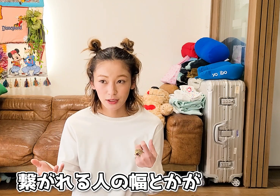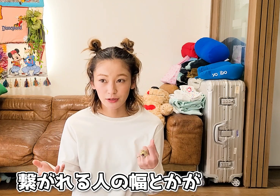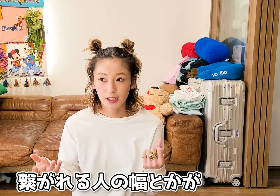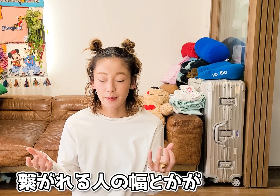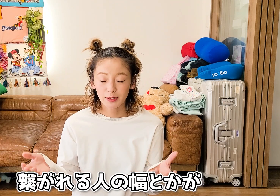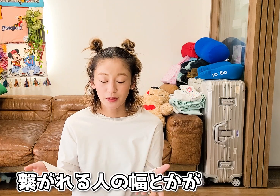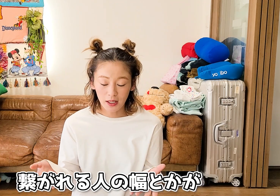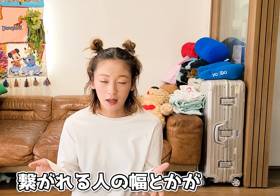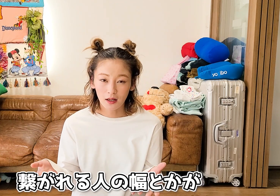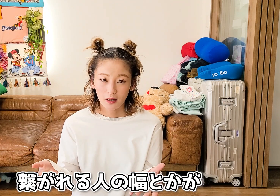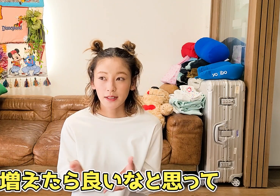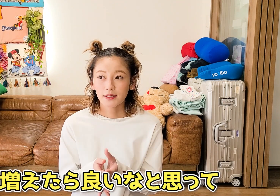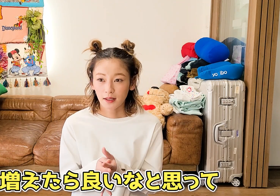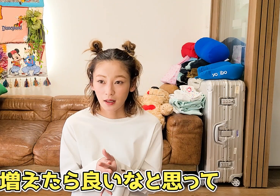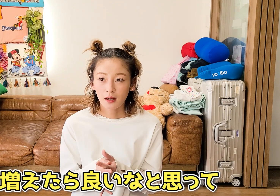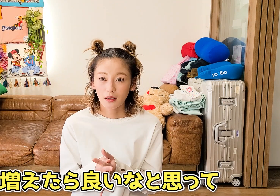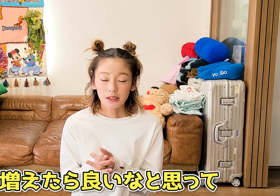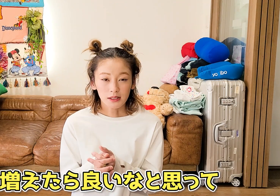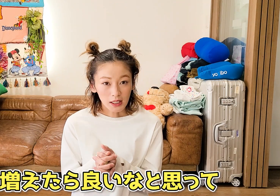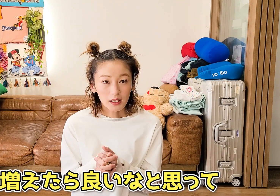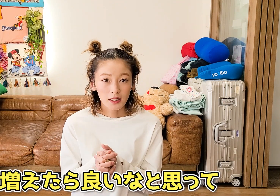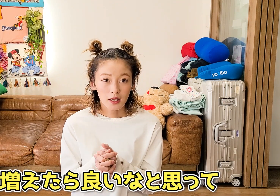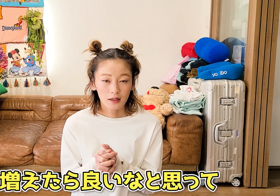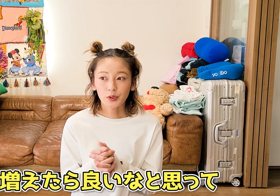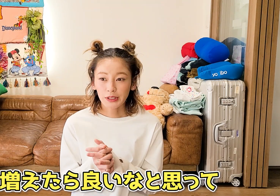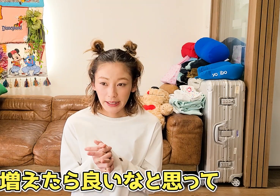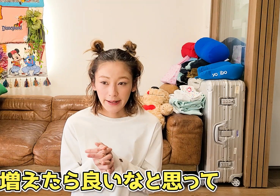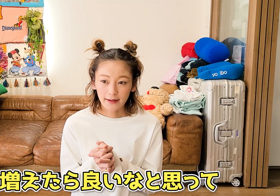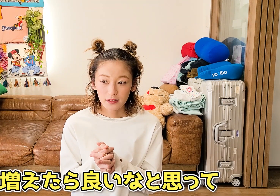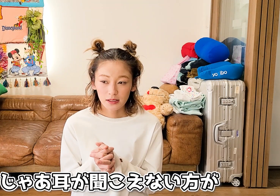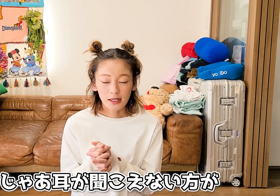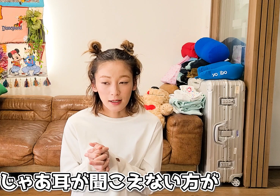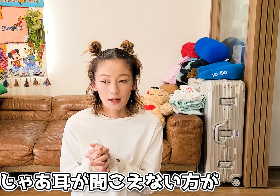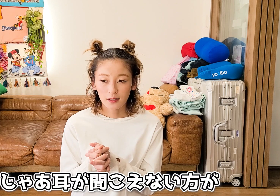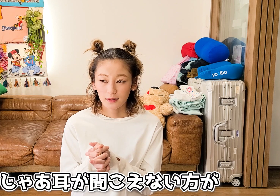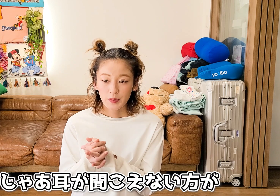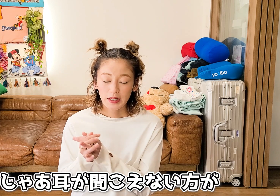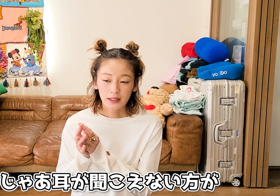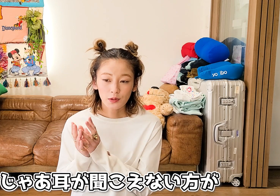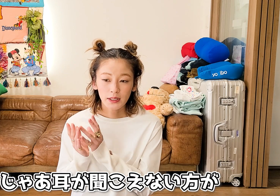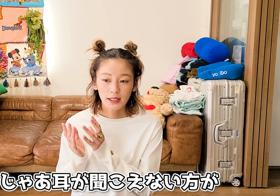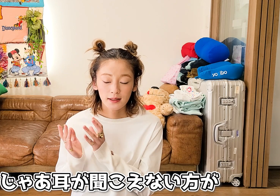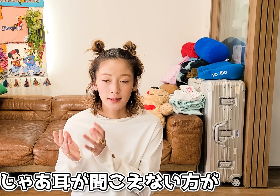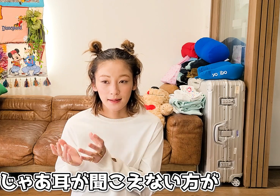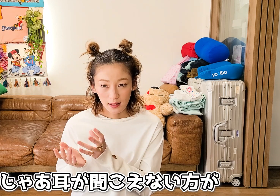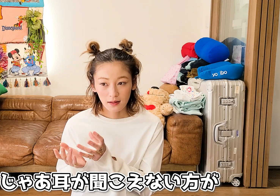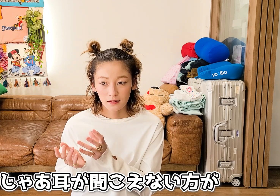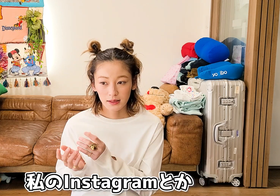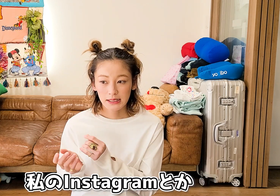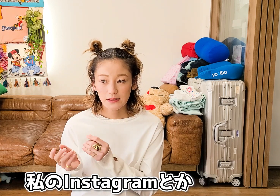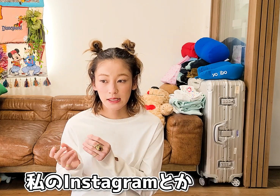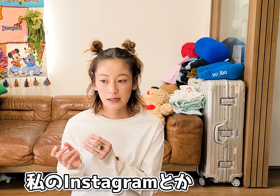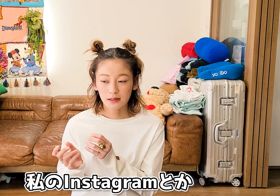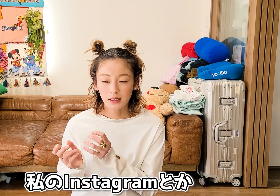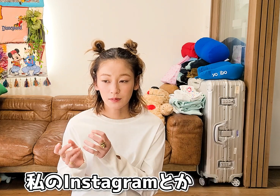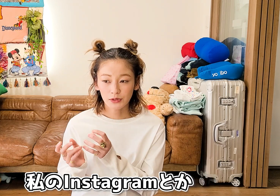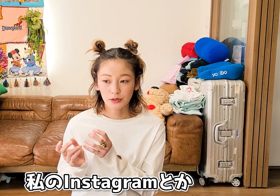の幅とか増えたらいいなって思って、じゃあ耳が聞こえない方が私のインスタグラムとか